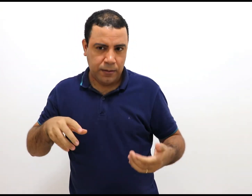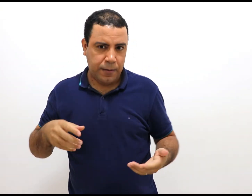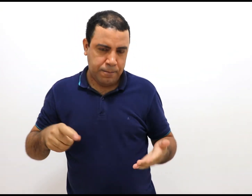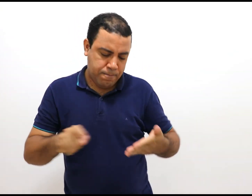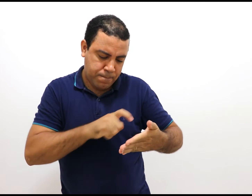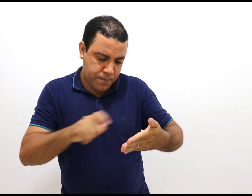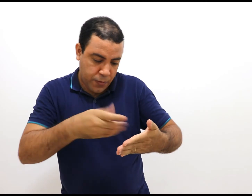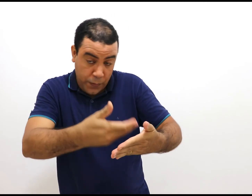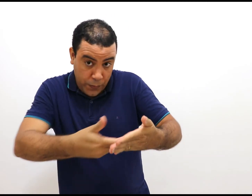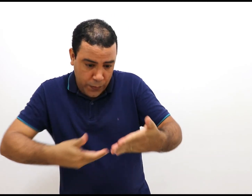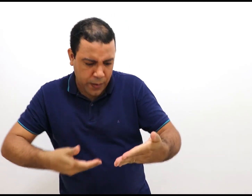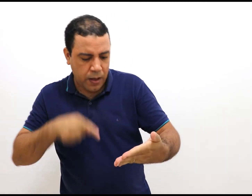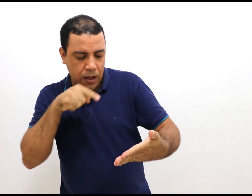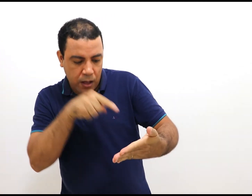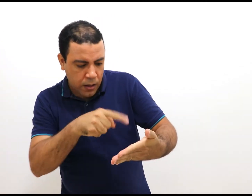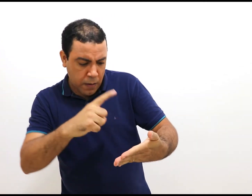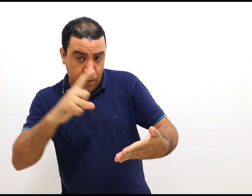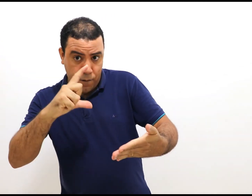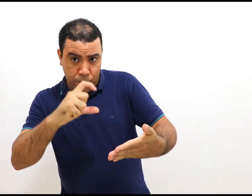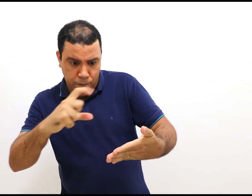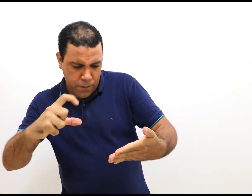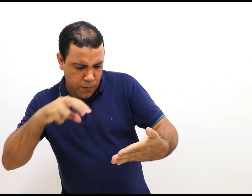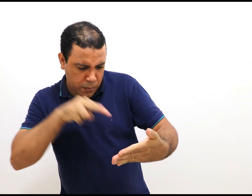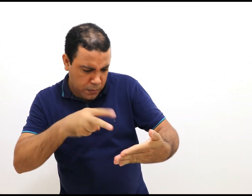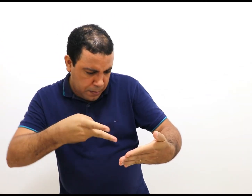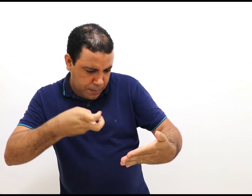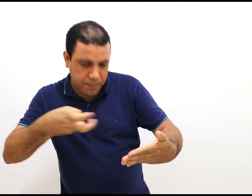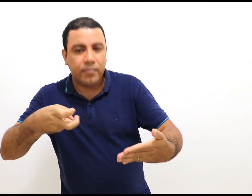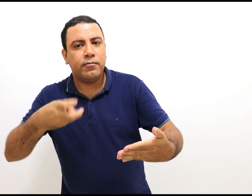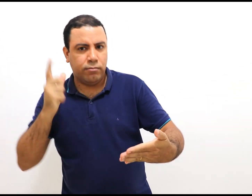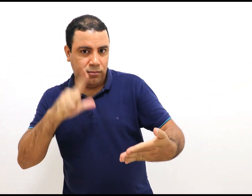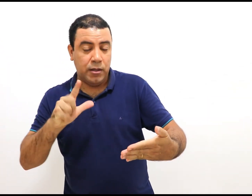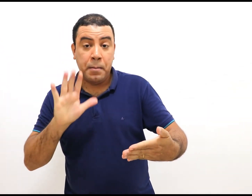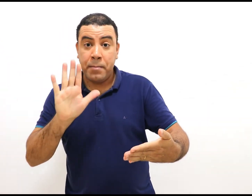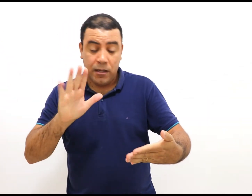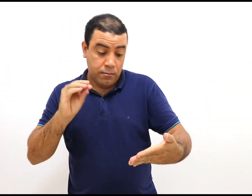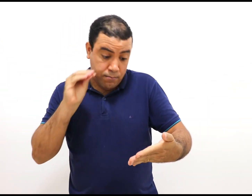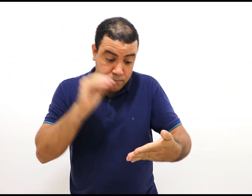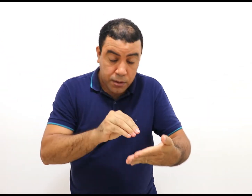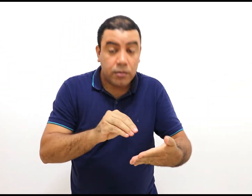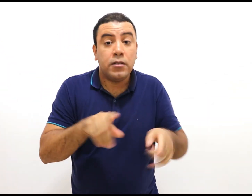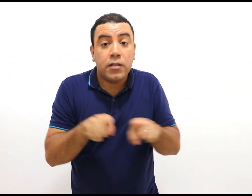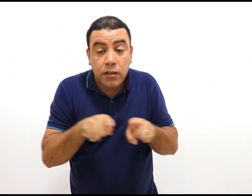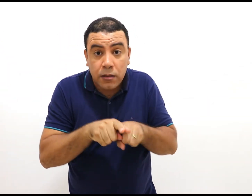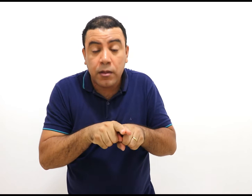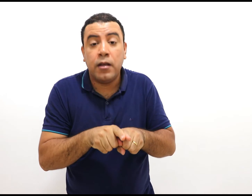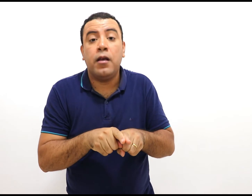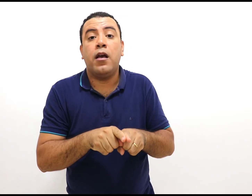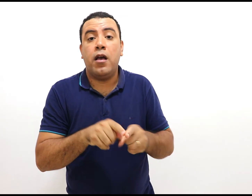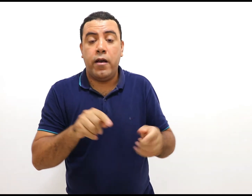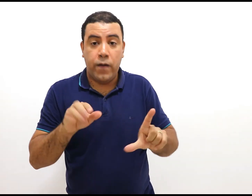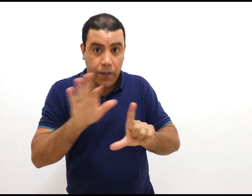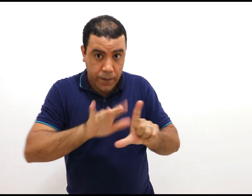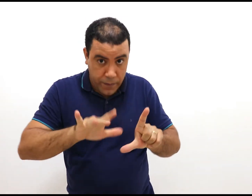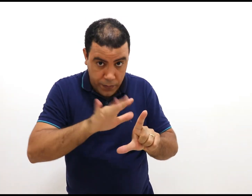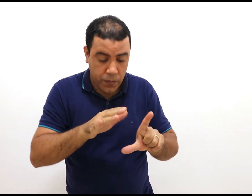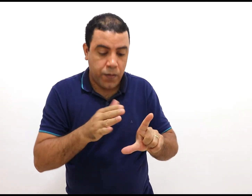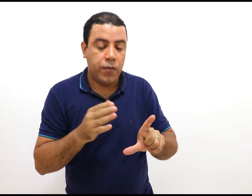impresso e, neste impresso, possibilitando também o acesso virtual mediante a captura do QR